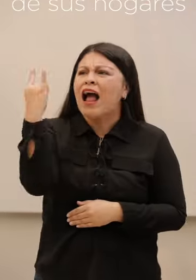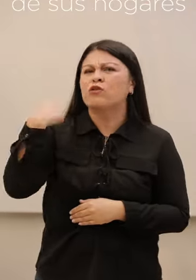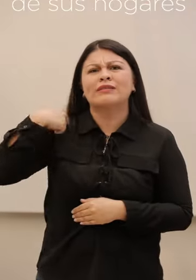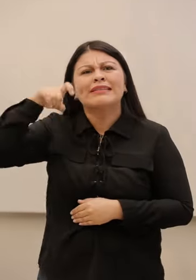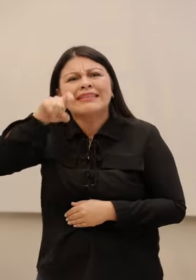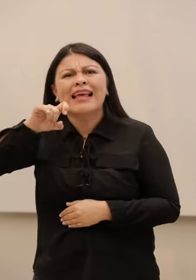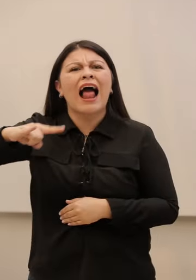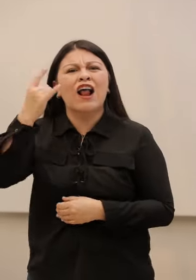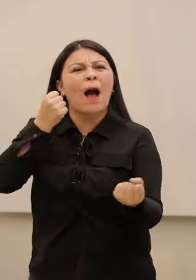hogares.